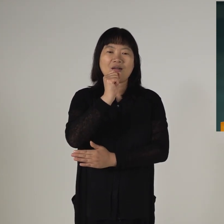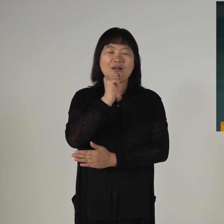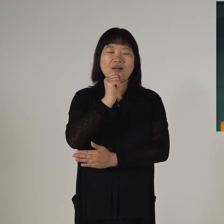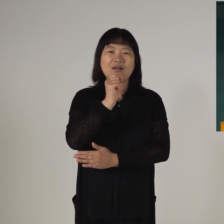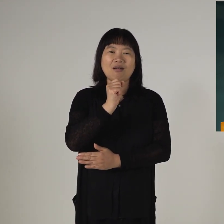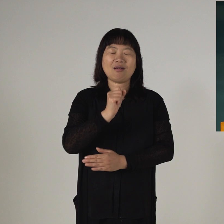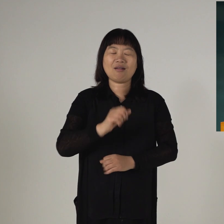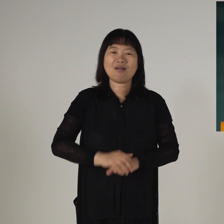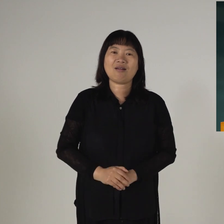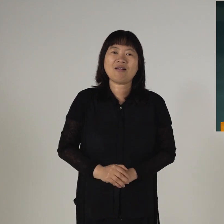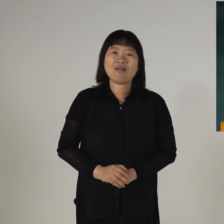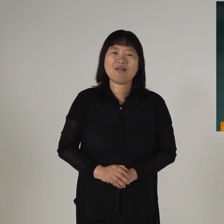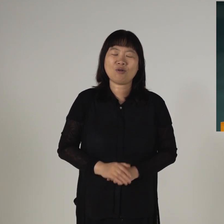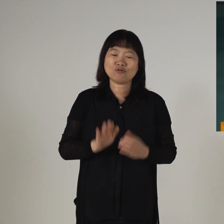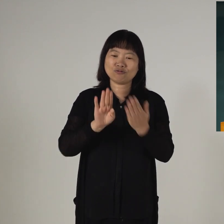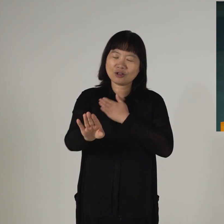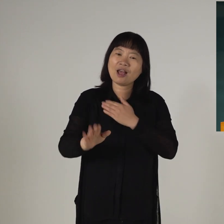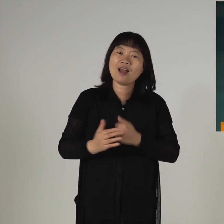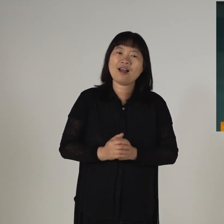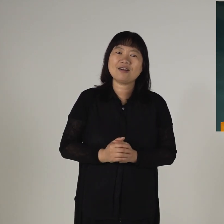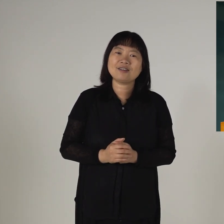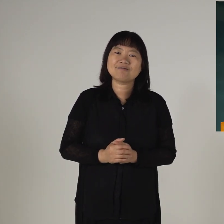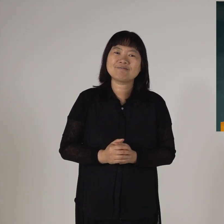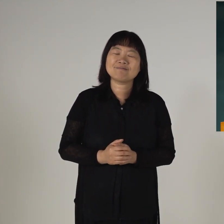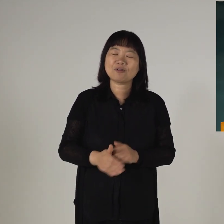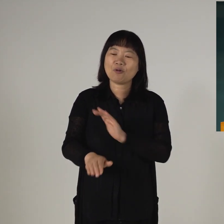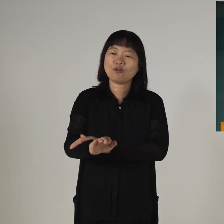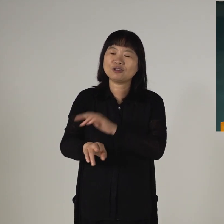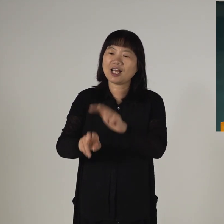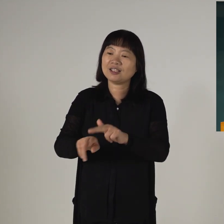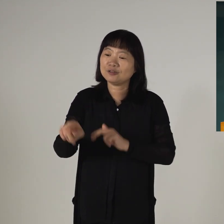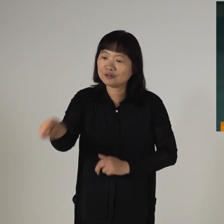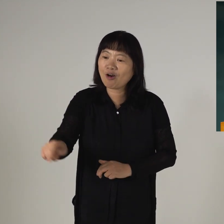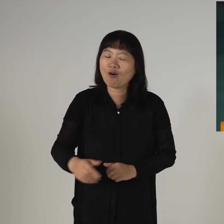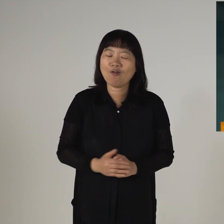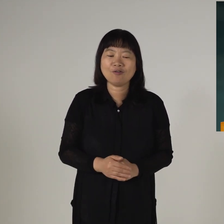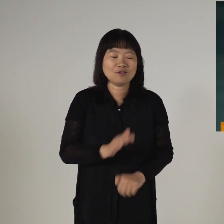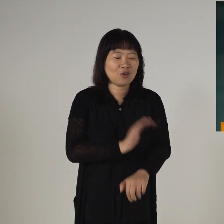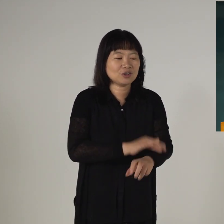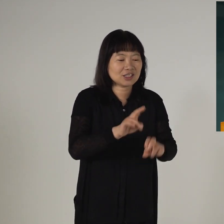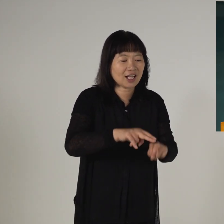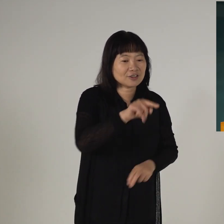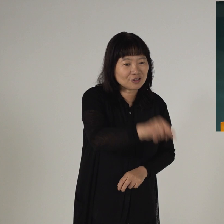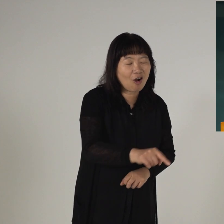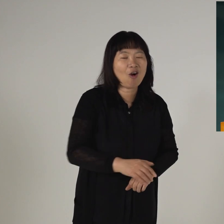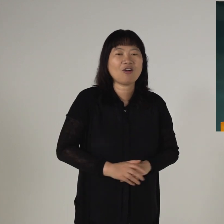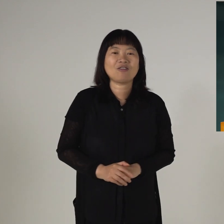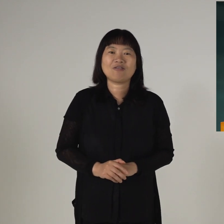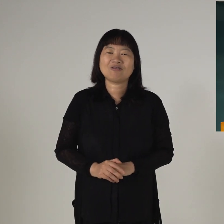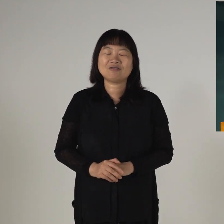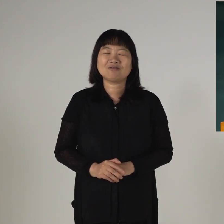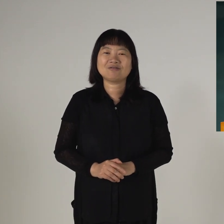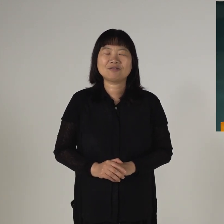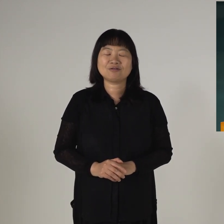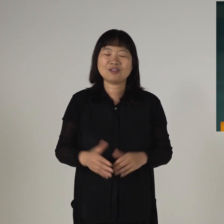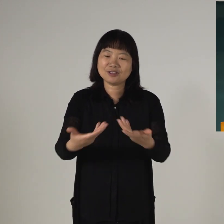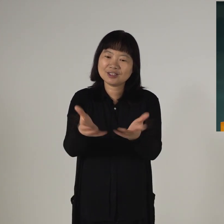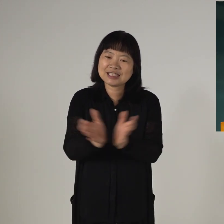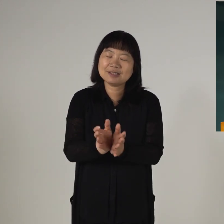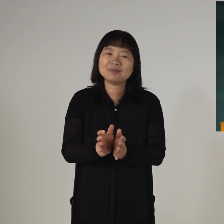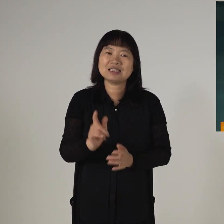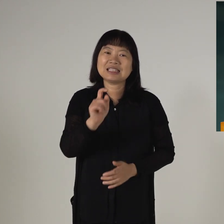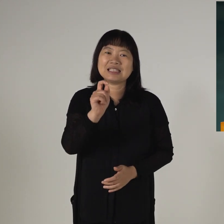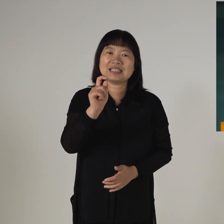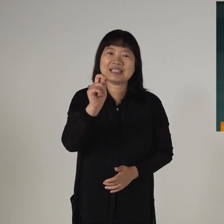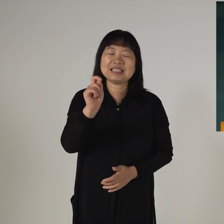조각은 이렇게 하고 내무부 장관은 네가 맡고 뭐 어쨌든 구성을 해야 될 거 아니에요. 팀을.